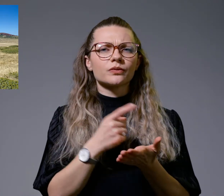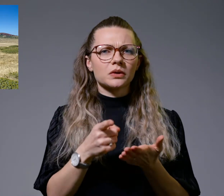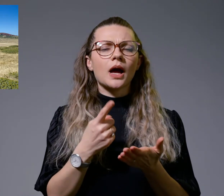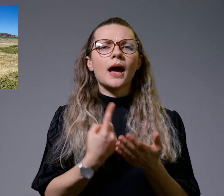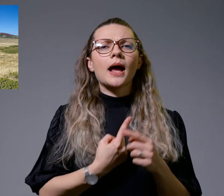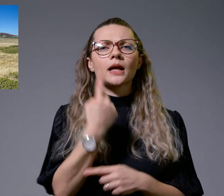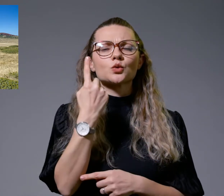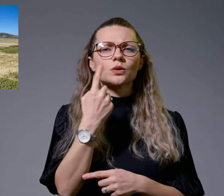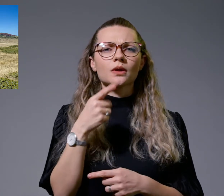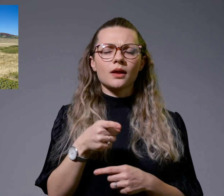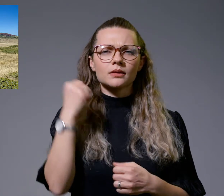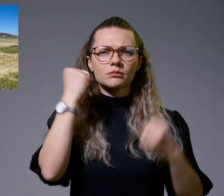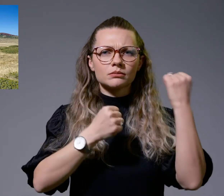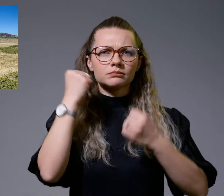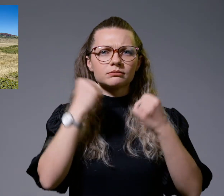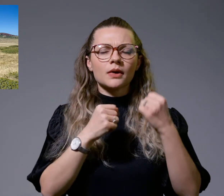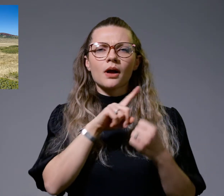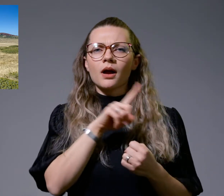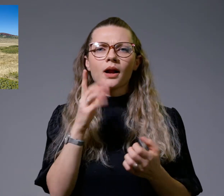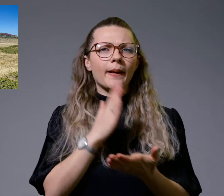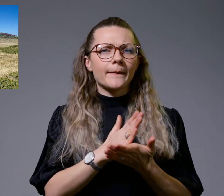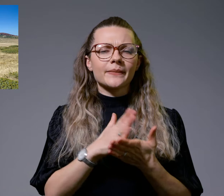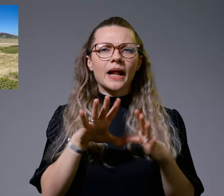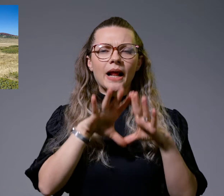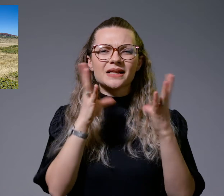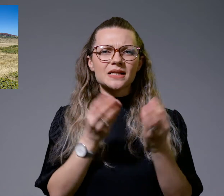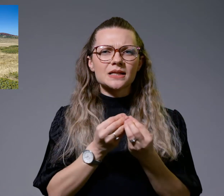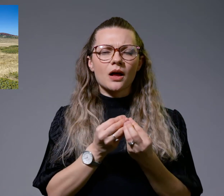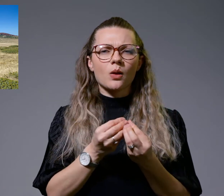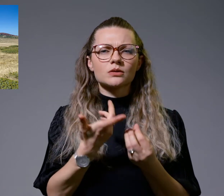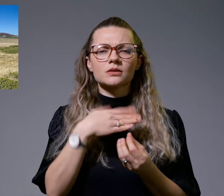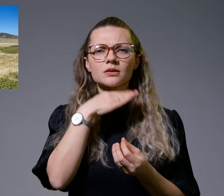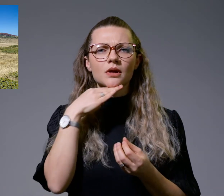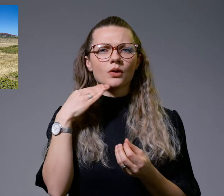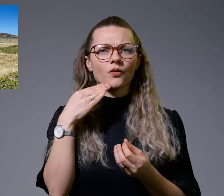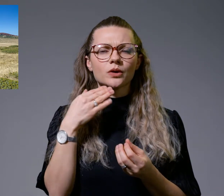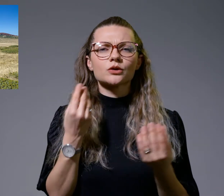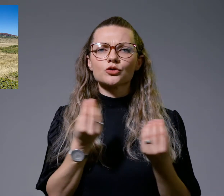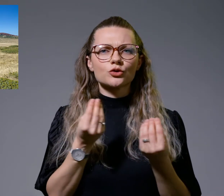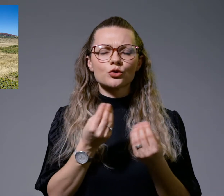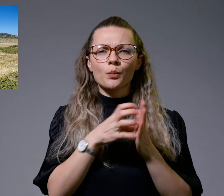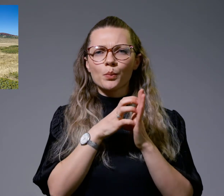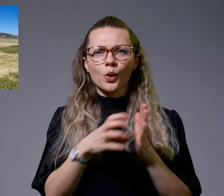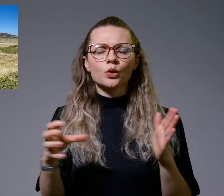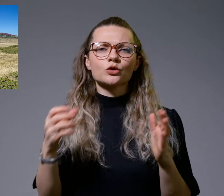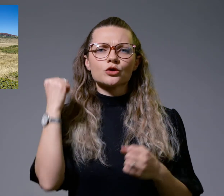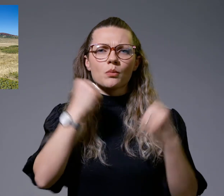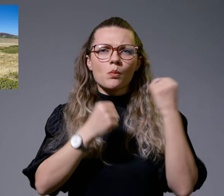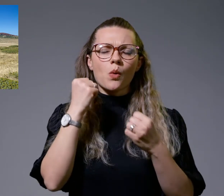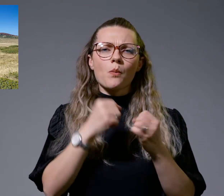од гранатирањето не биле во целост задоволителни, поради што продолжило гранатирањето до